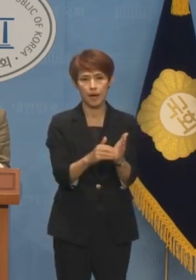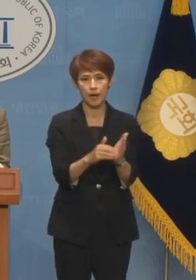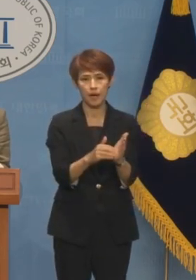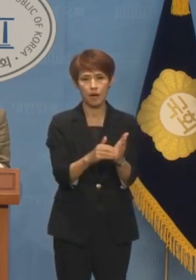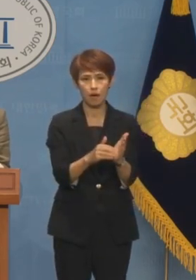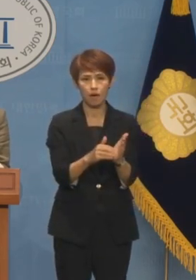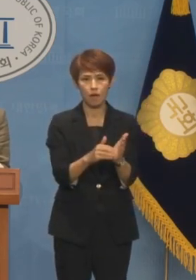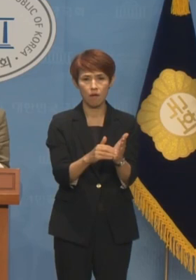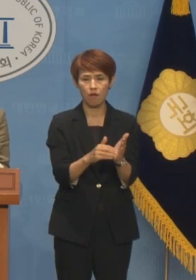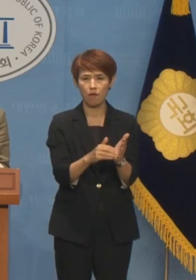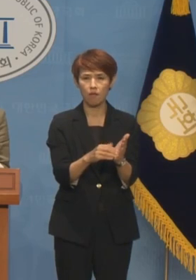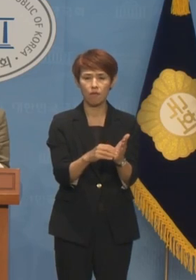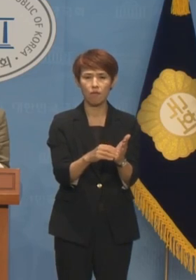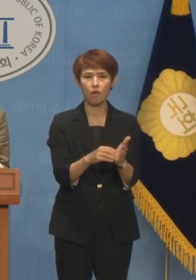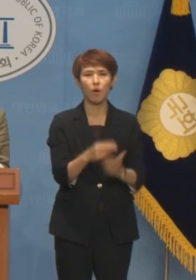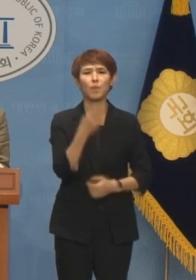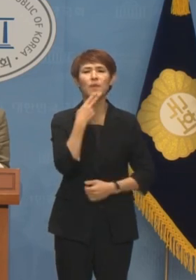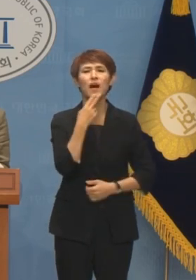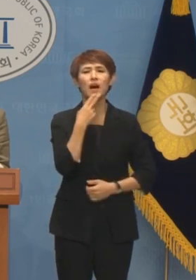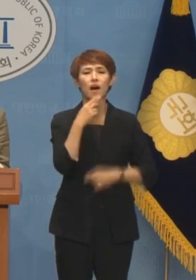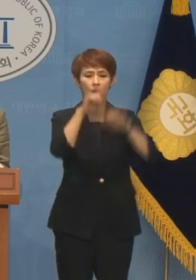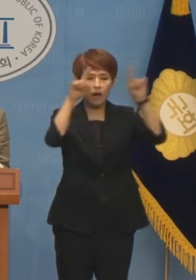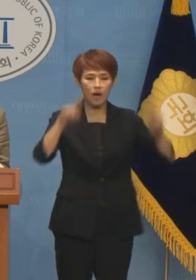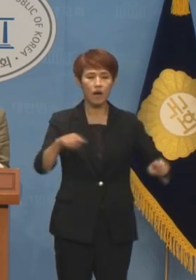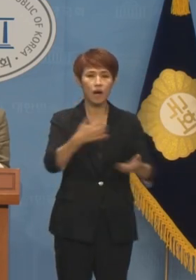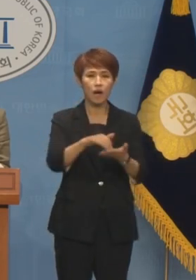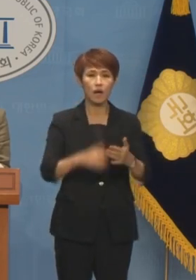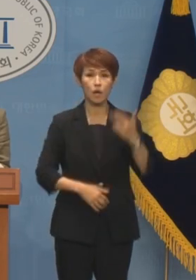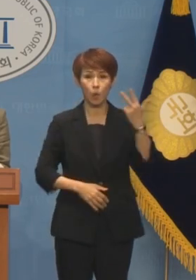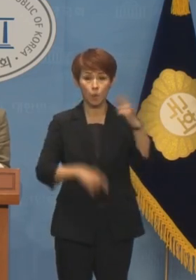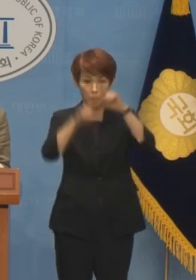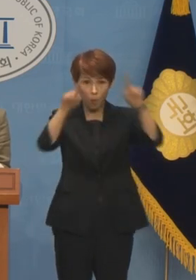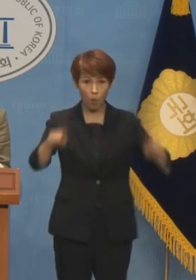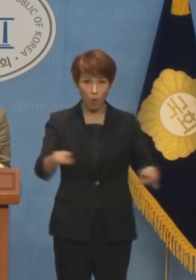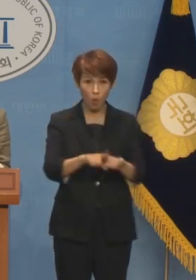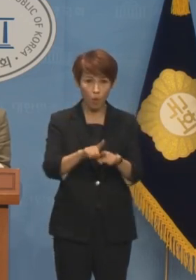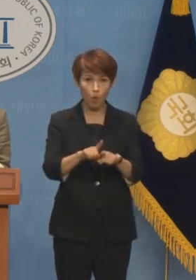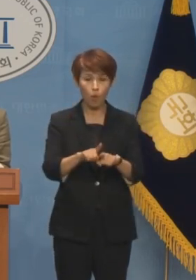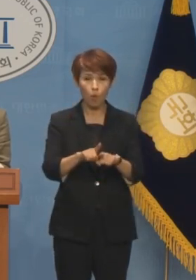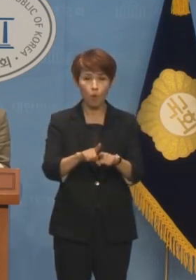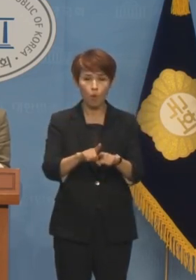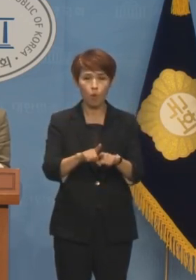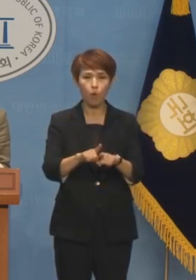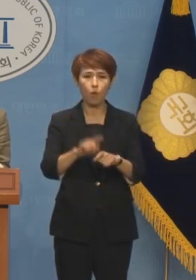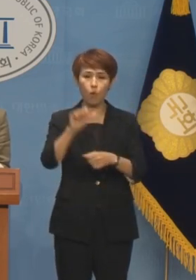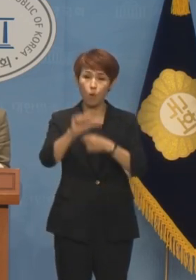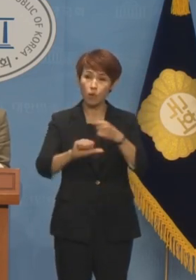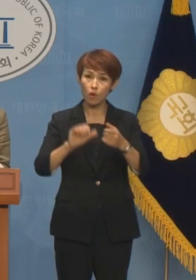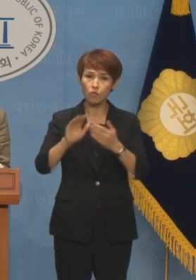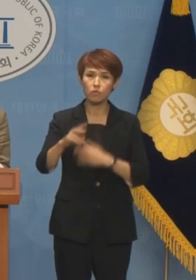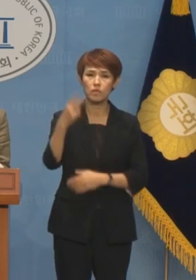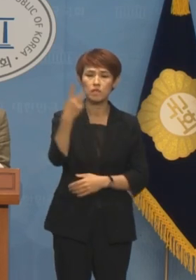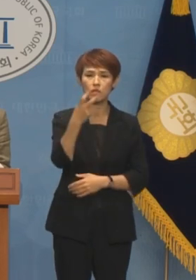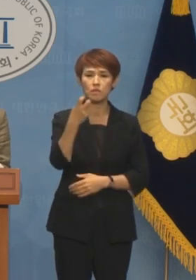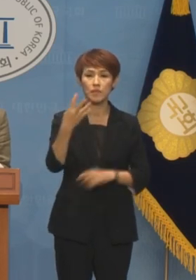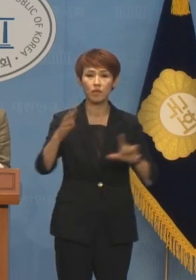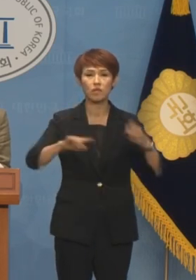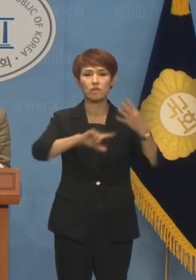존재하지 않는다고 보고했던 7장의 내부 검토 보고서는 5년이 지난 2024년 4월